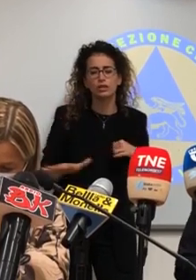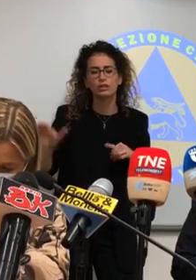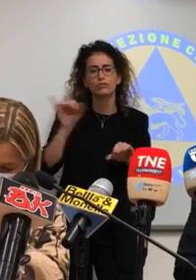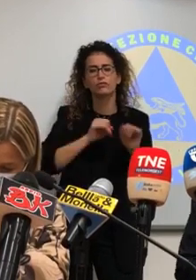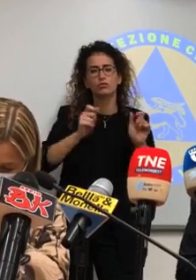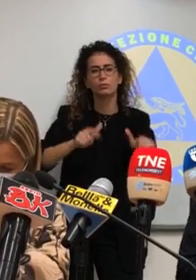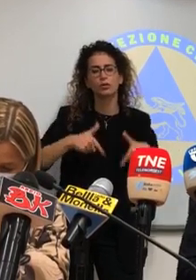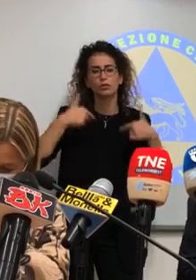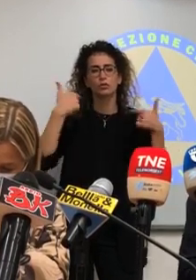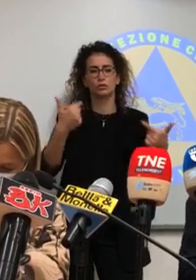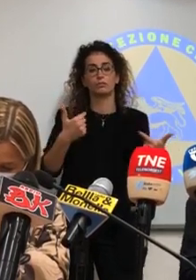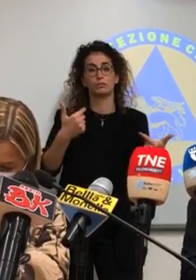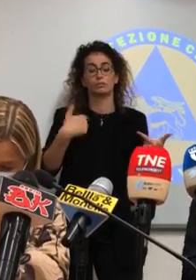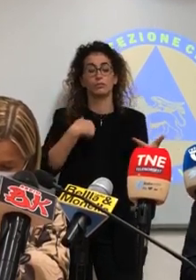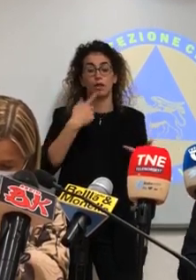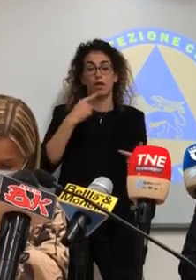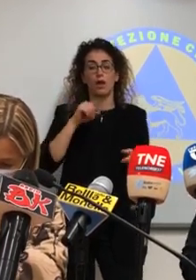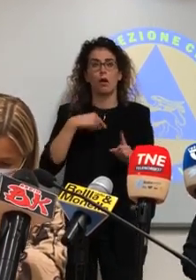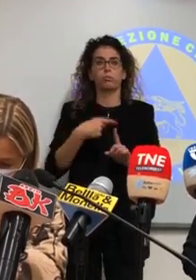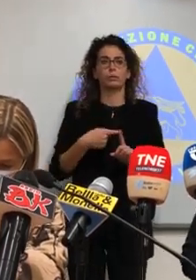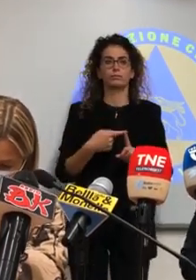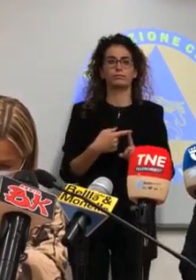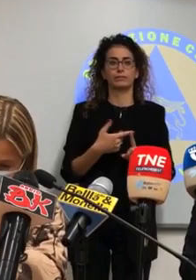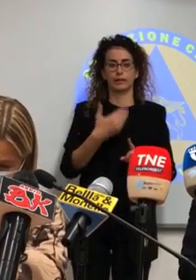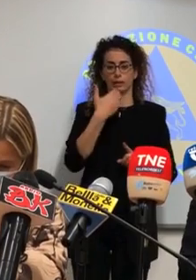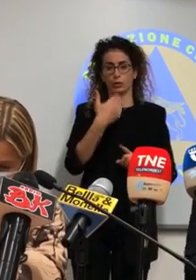fermo sul fatto che noi non possiamo